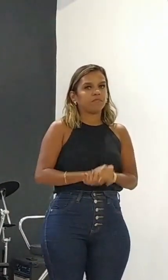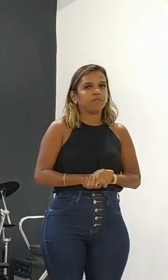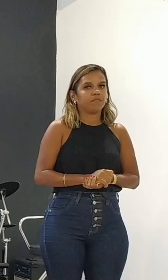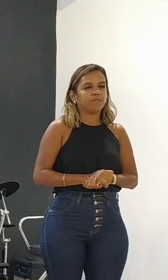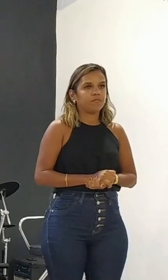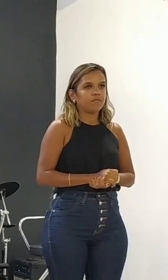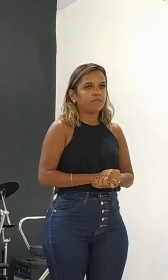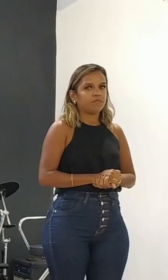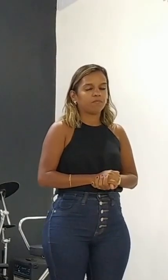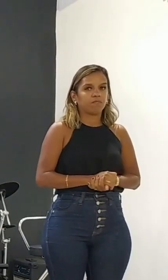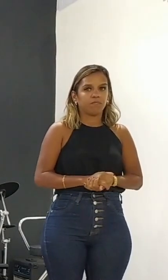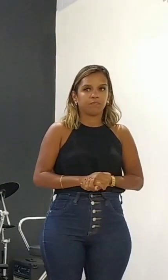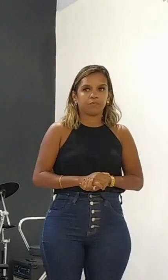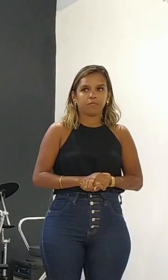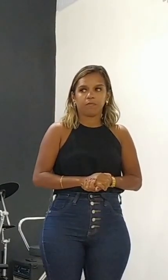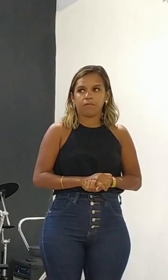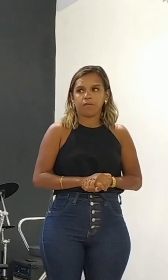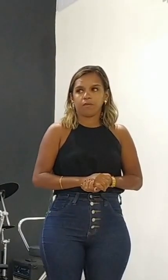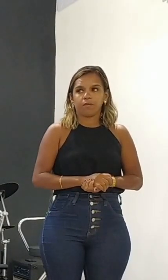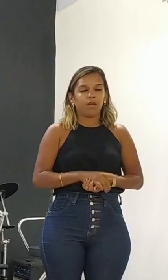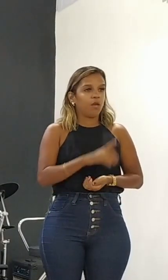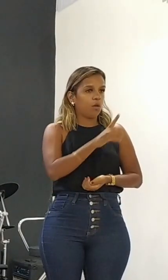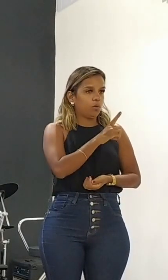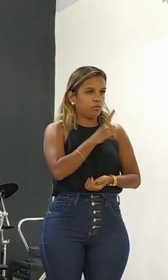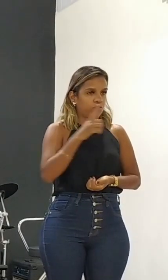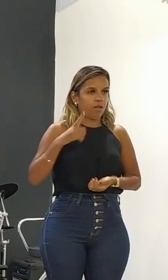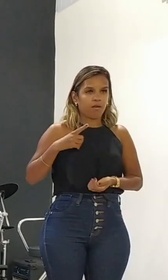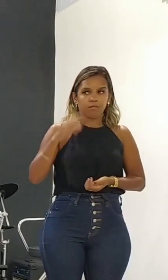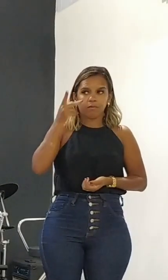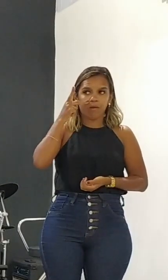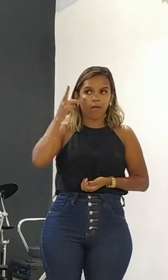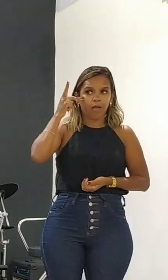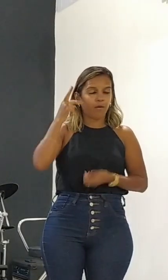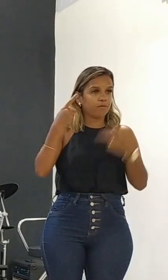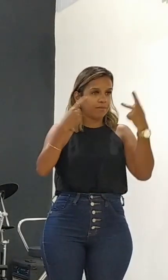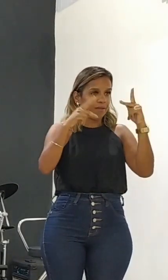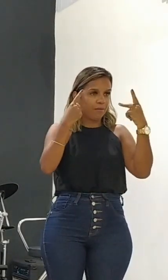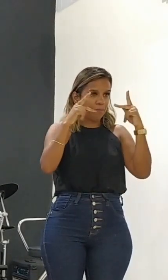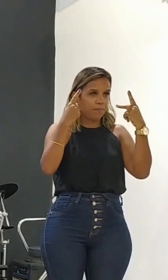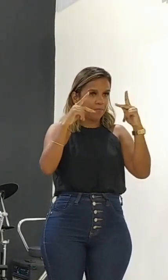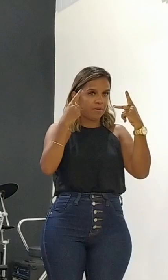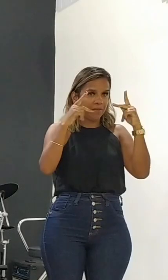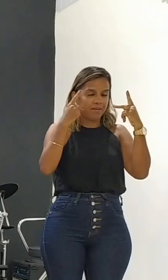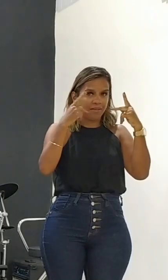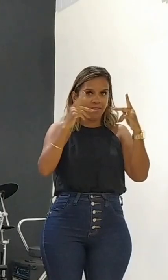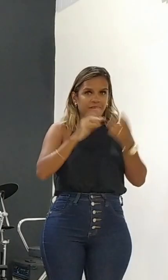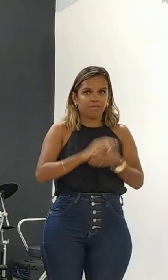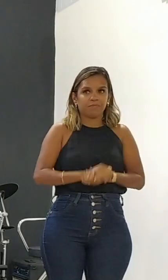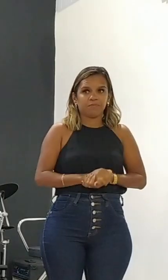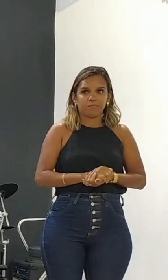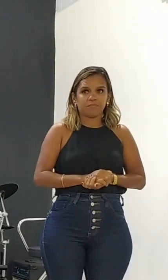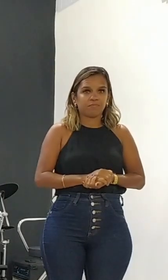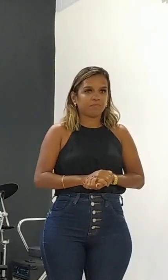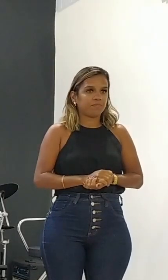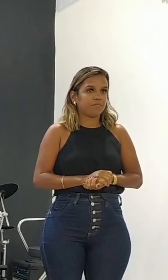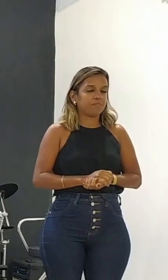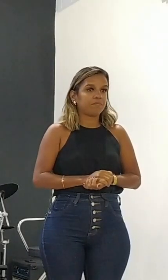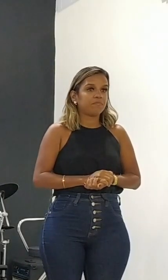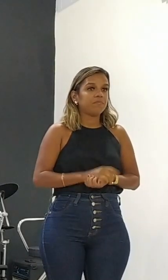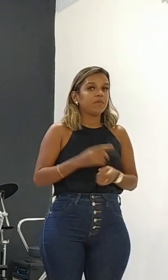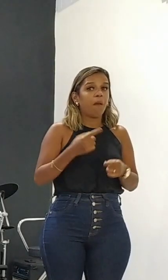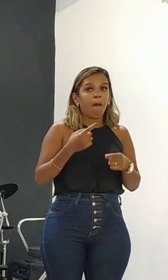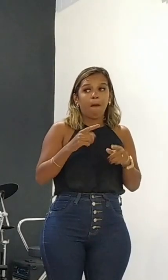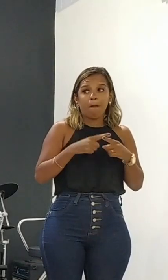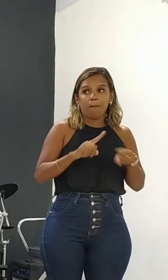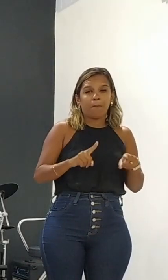Hoje eu vou trocar, eu já não é o que ele quer pregar, mas essa luta toda aí, e a igreja está vazia. Eu quero que ele prega com a igreja cheia, que ele preparou uma mensagem